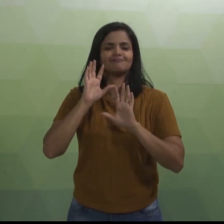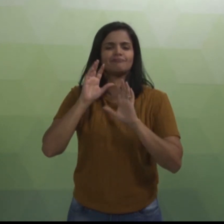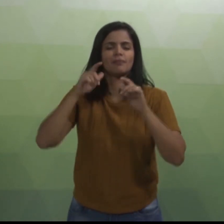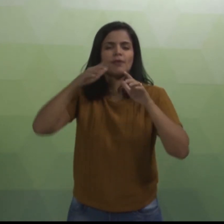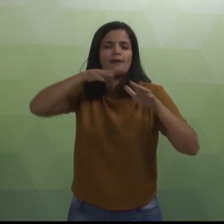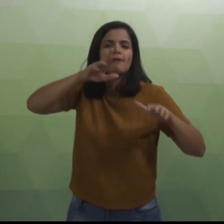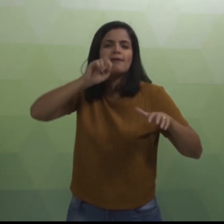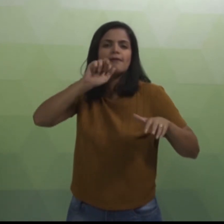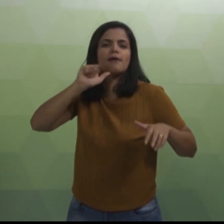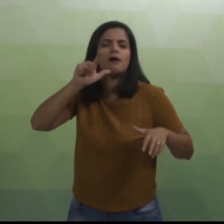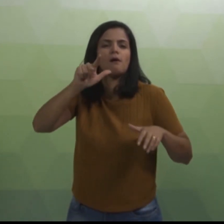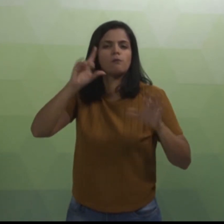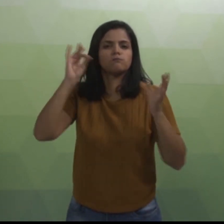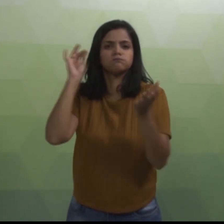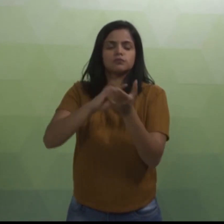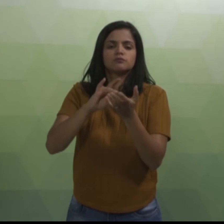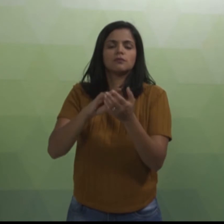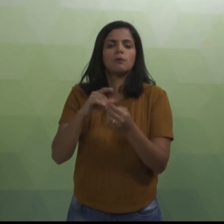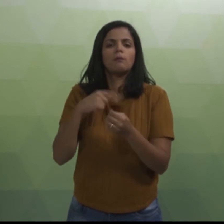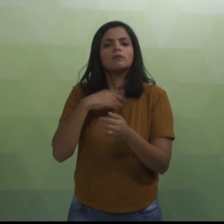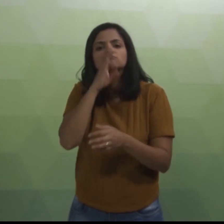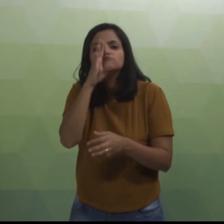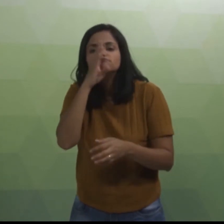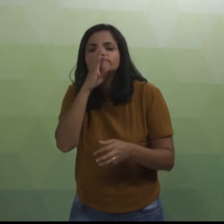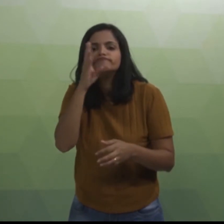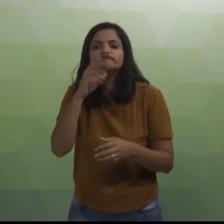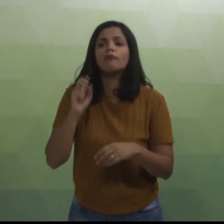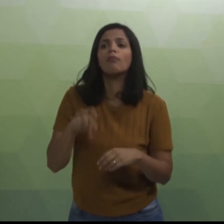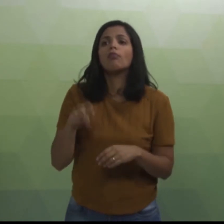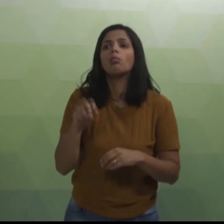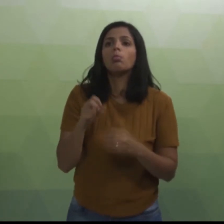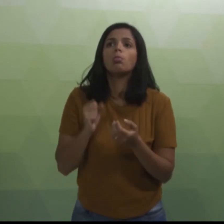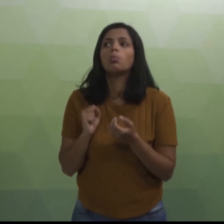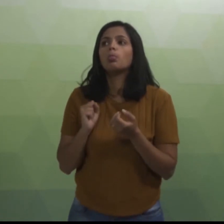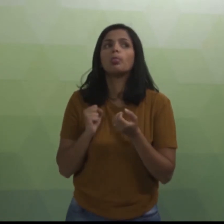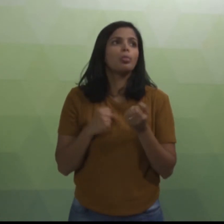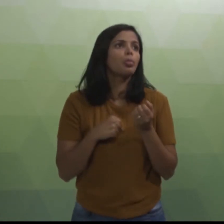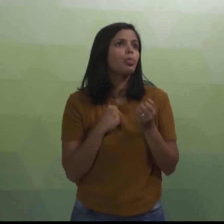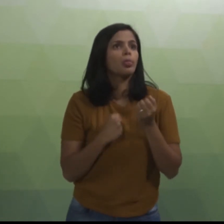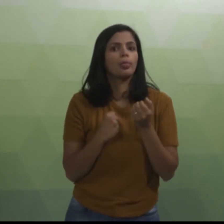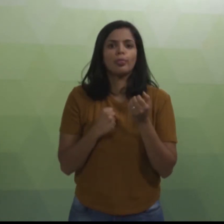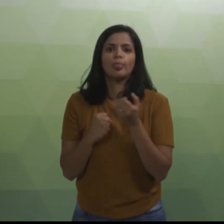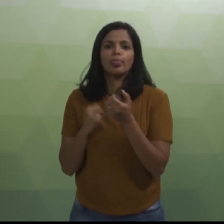Então, eu tenho que ser o mais real possível. Eu posso fazer assim?